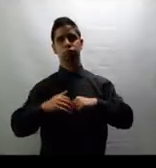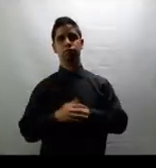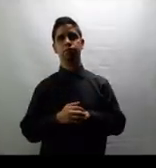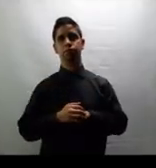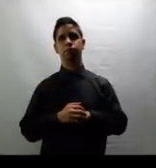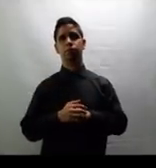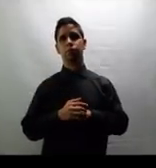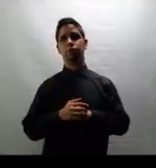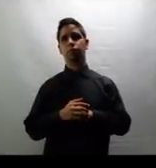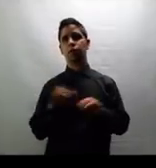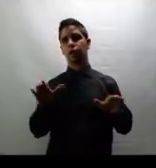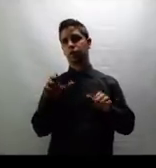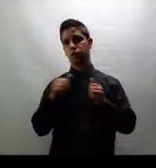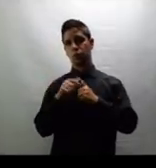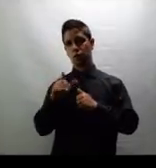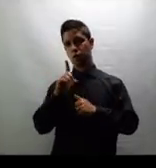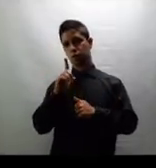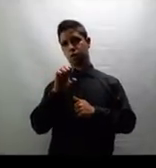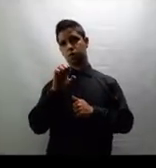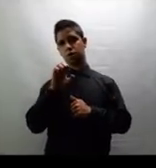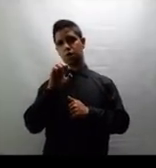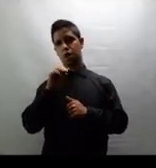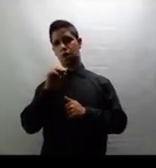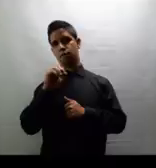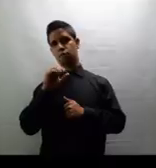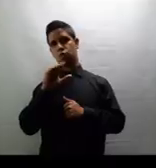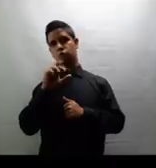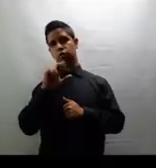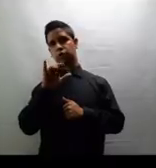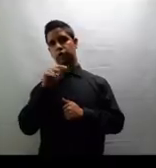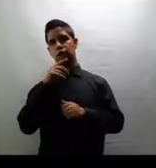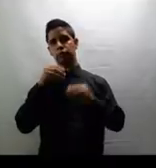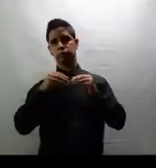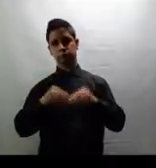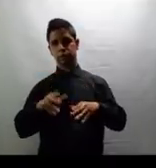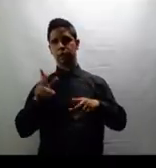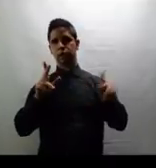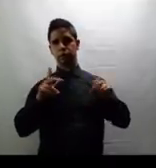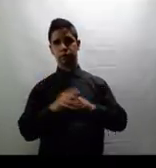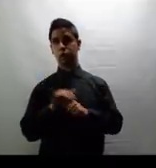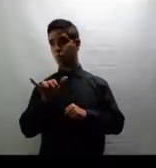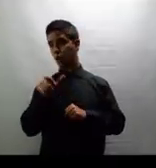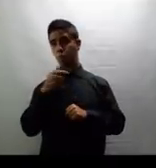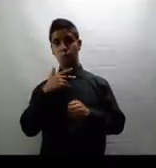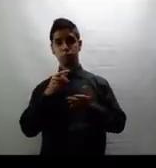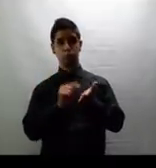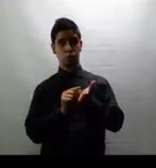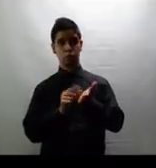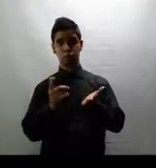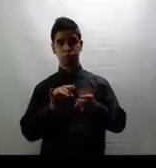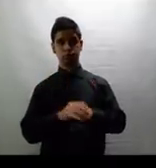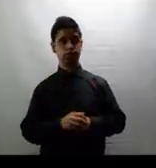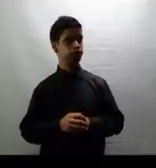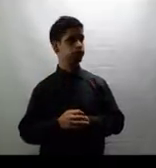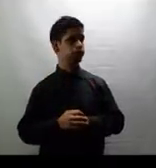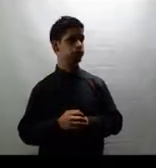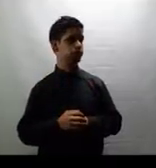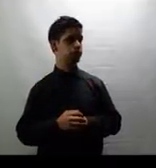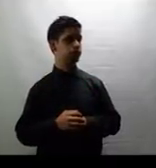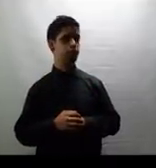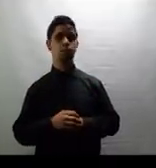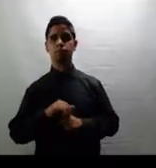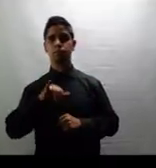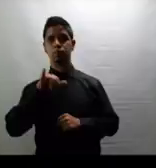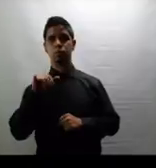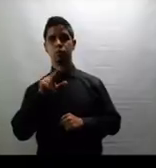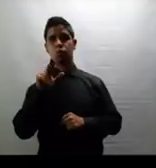se sacó un programa del aire y lo mismo que un periódico de circulación y los juanes del pueblo